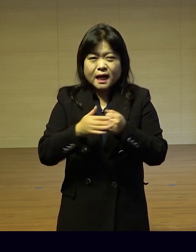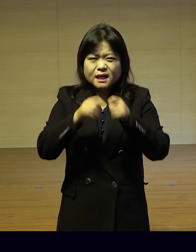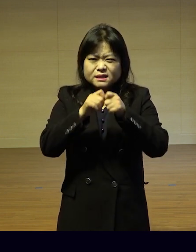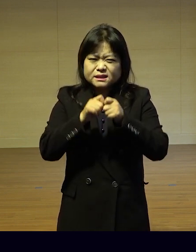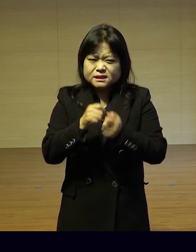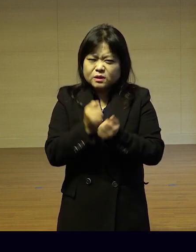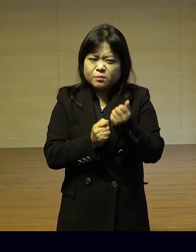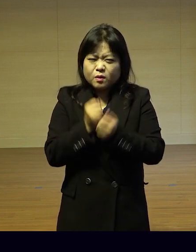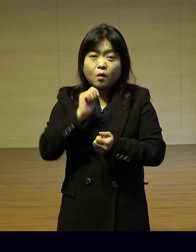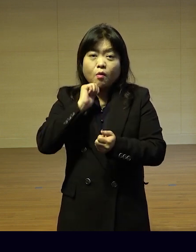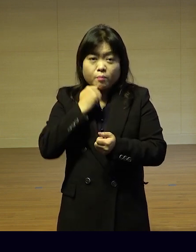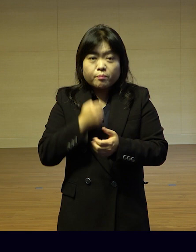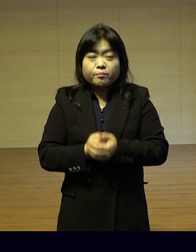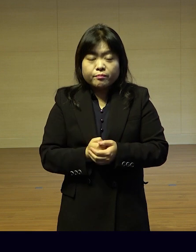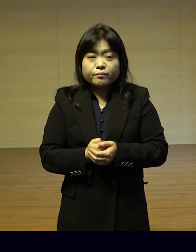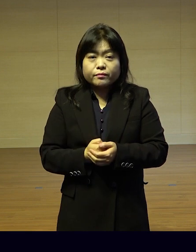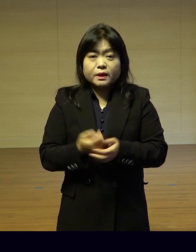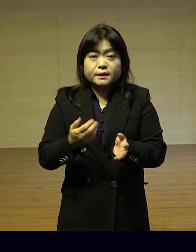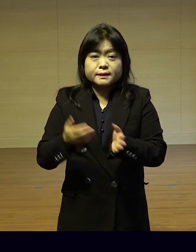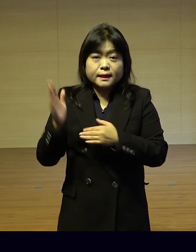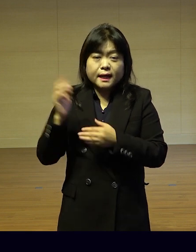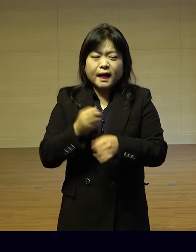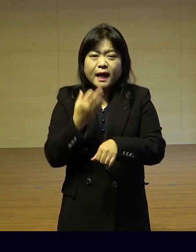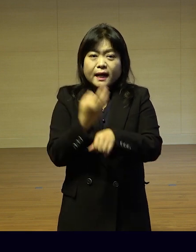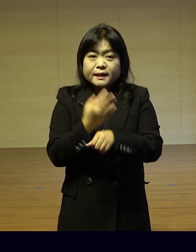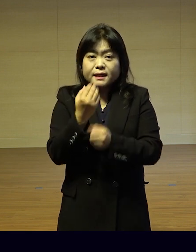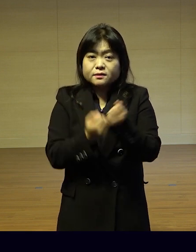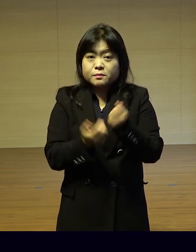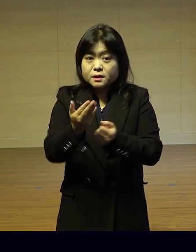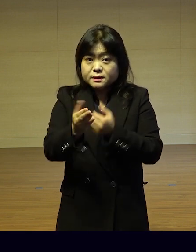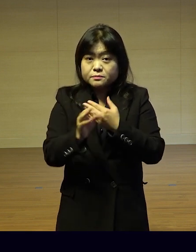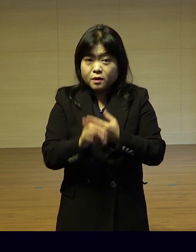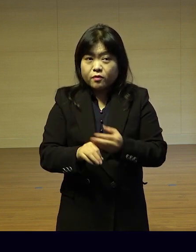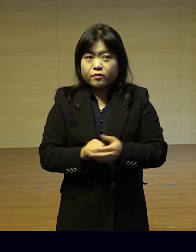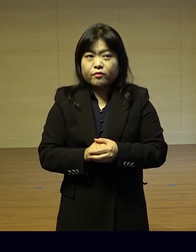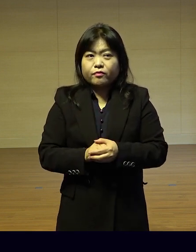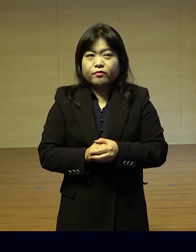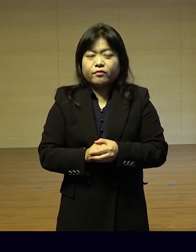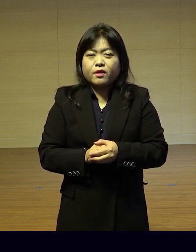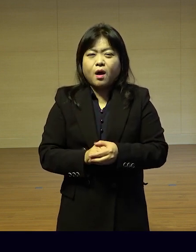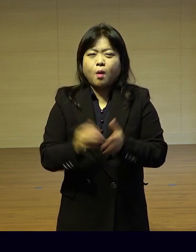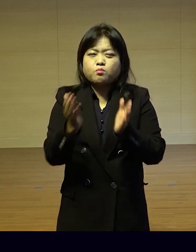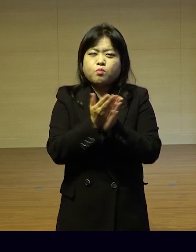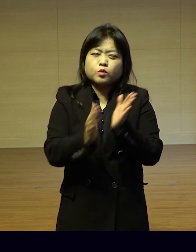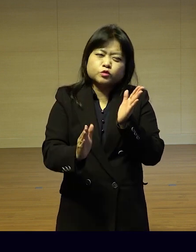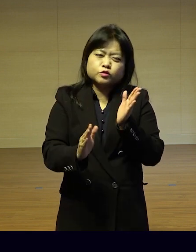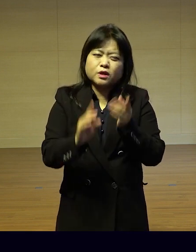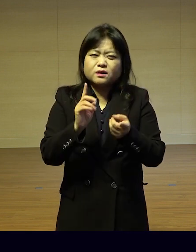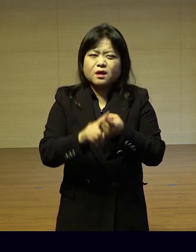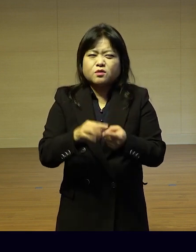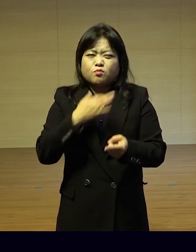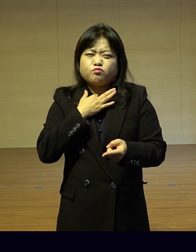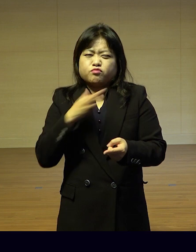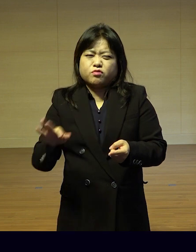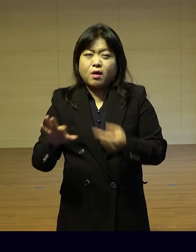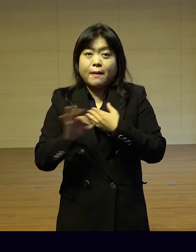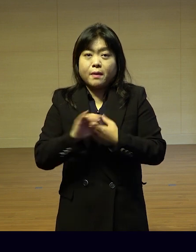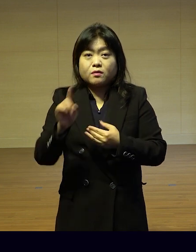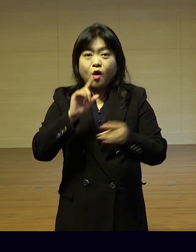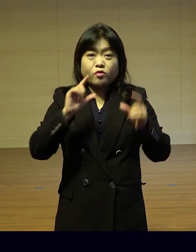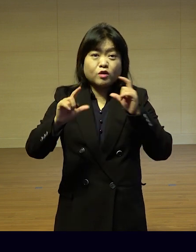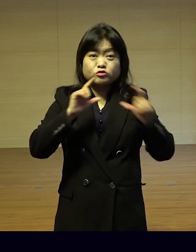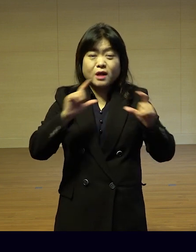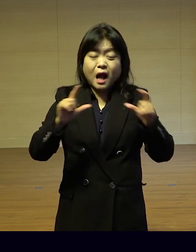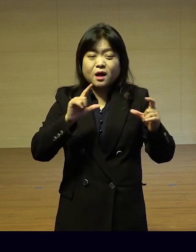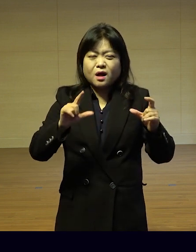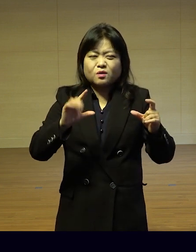일일이 말씀을 드리지 못하겠습니다. 일단 간단히 말씀드리면은 이 모순율을 부정해서는 그 어떤 주장도